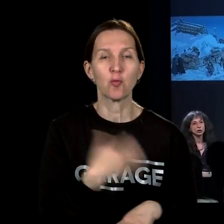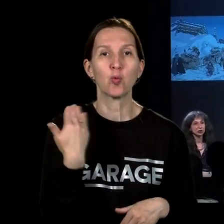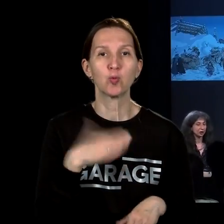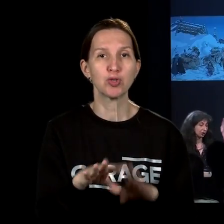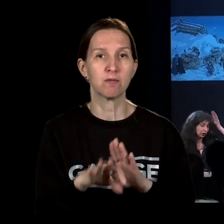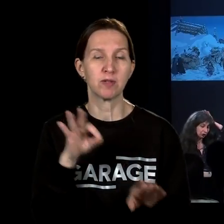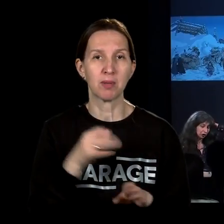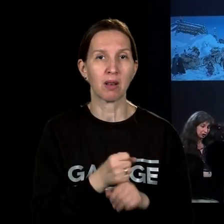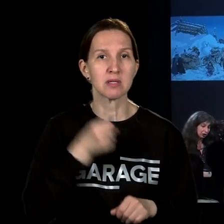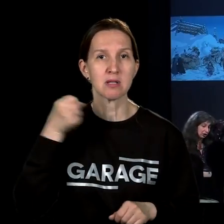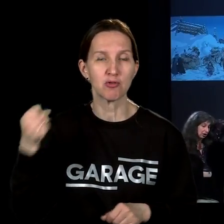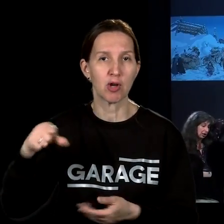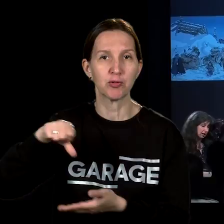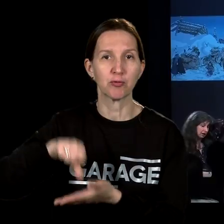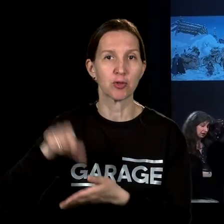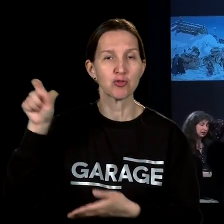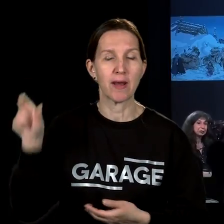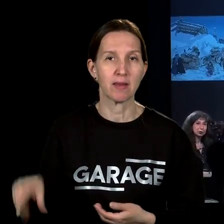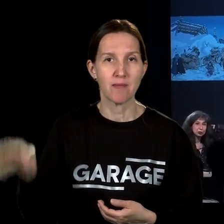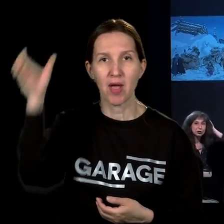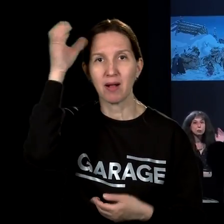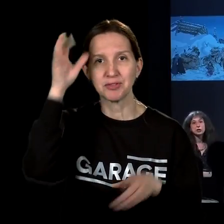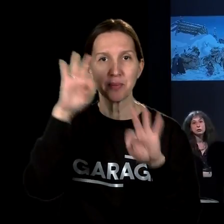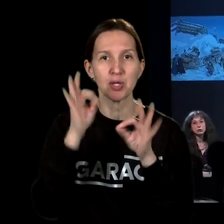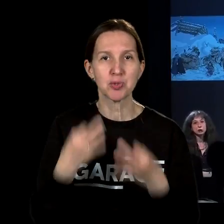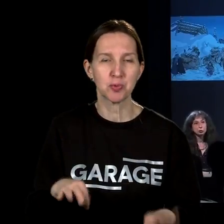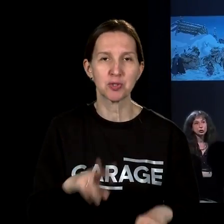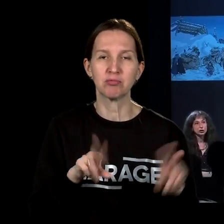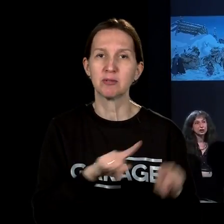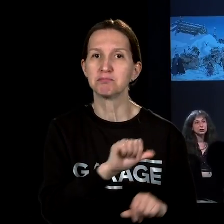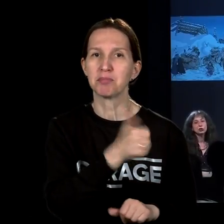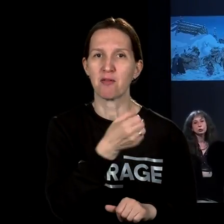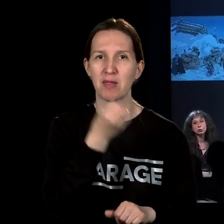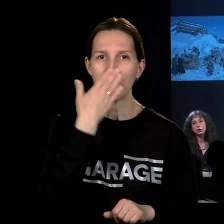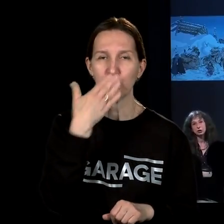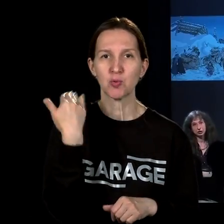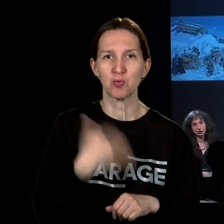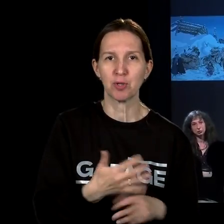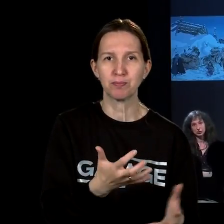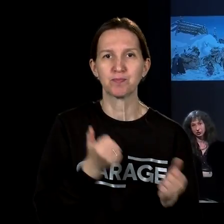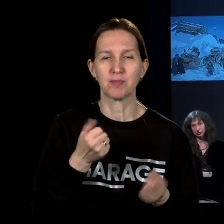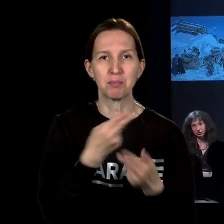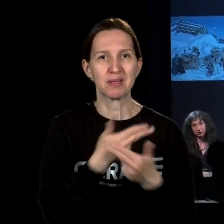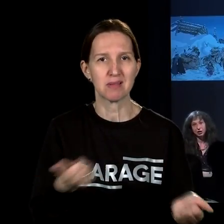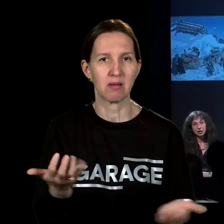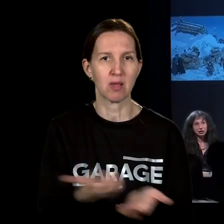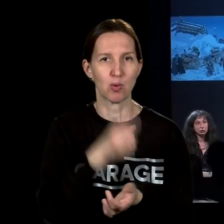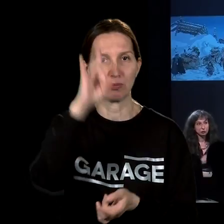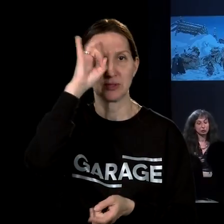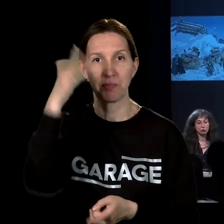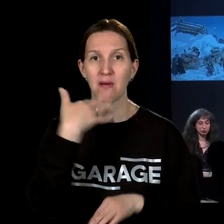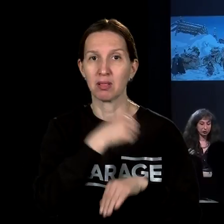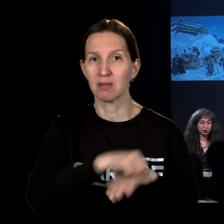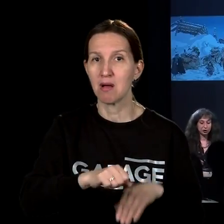выбирают или назначают в члены Академии искусств как первого японца, достигшего успеха на Западе. И